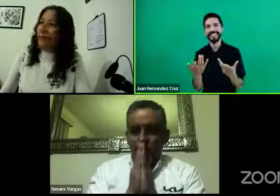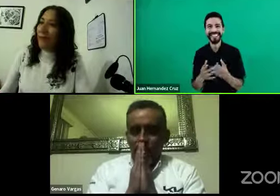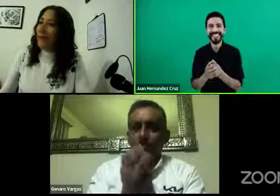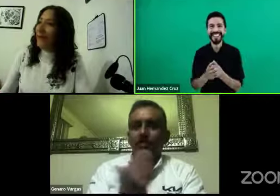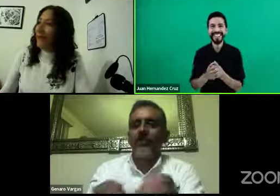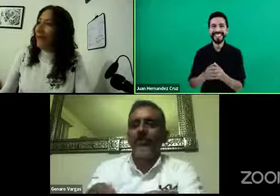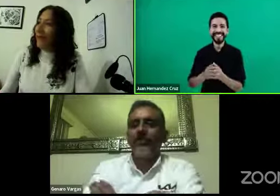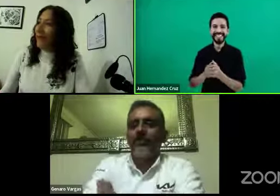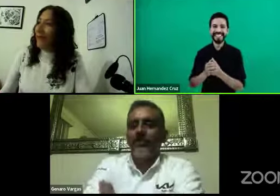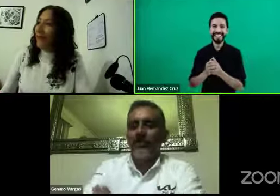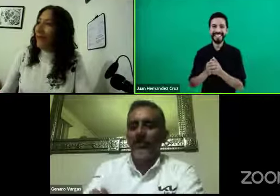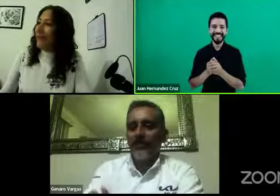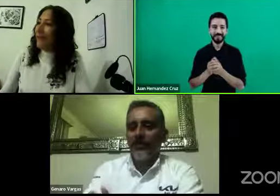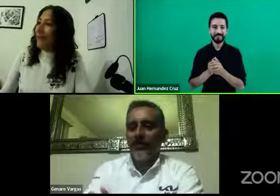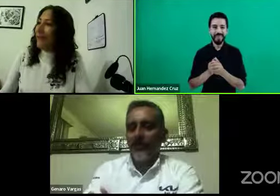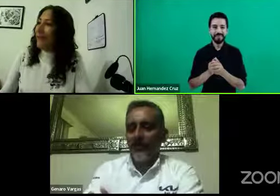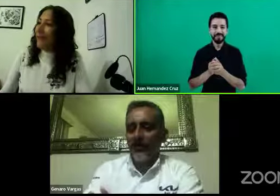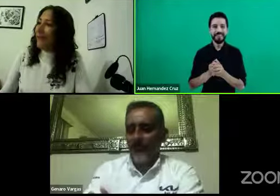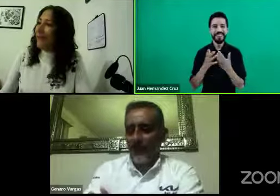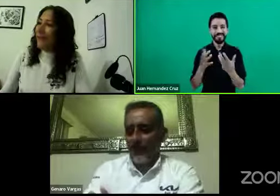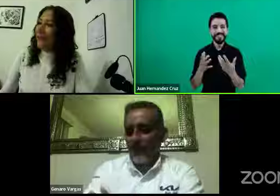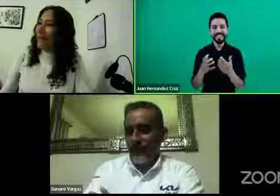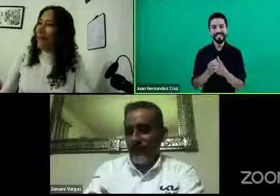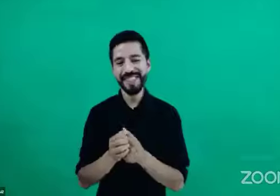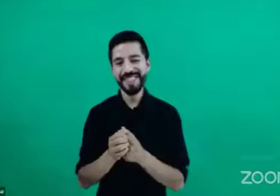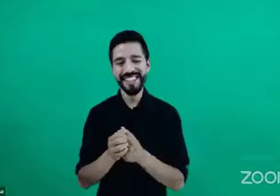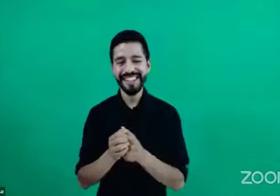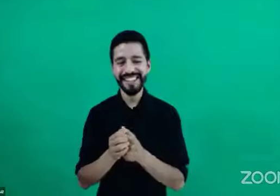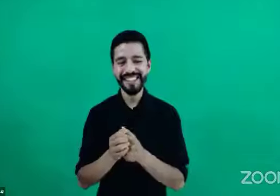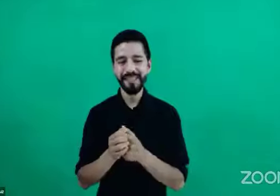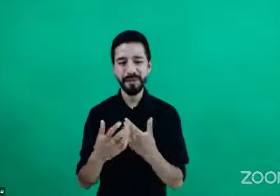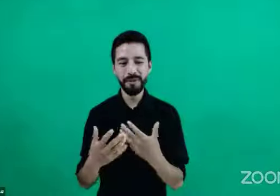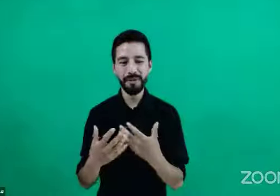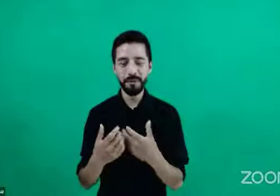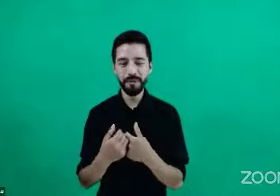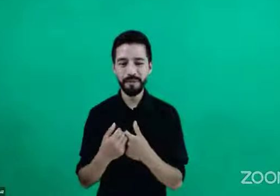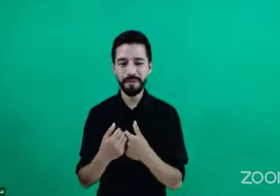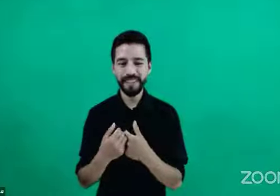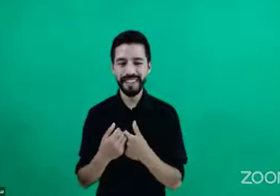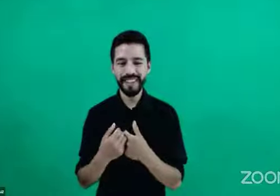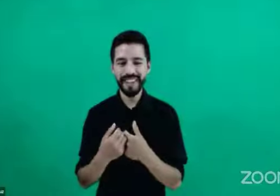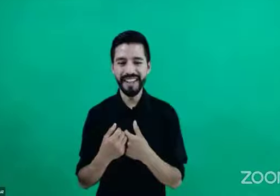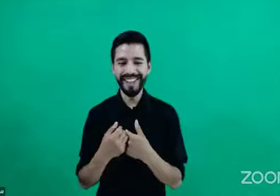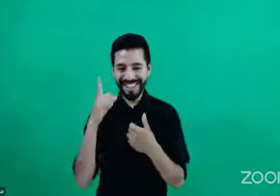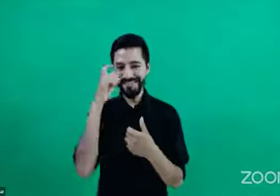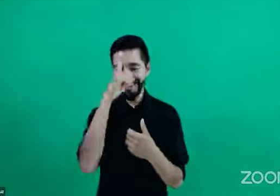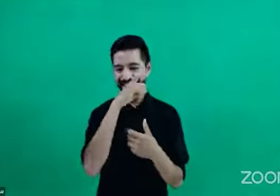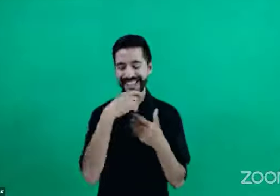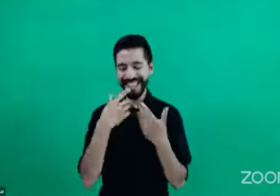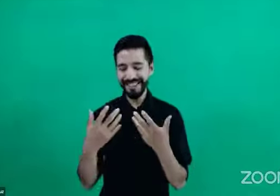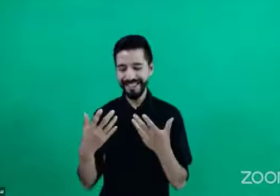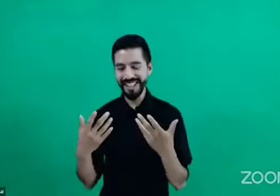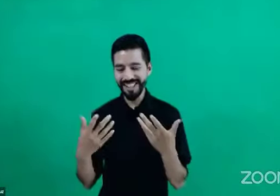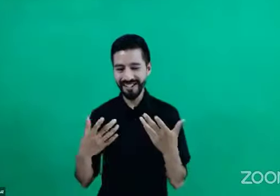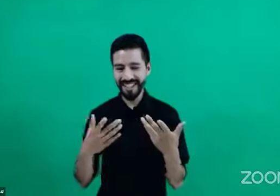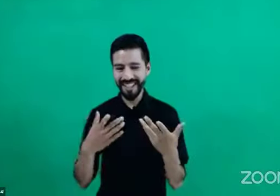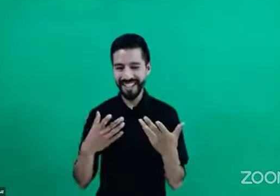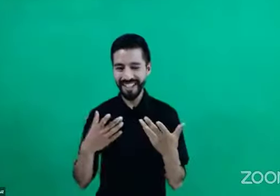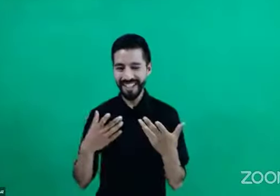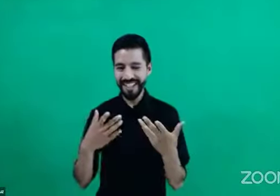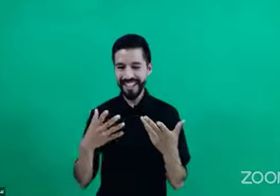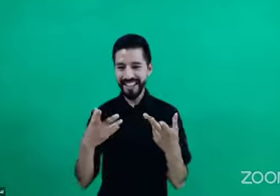intentos, este, pero lamentablemente es difícil el